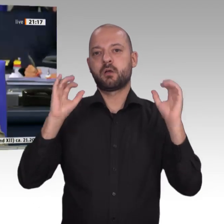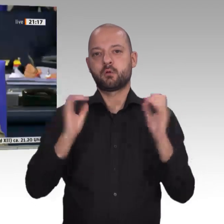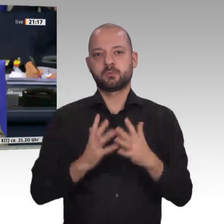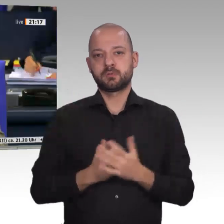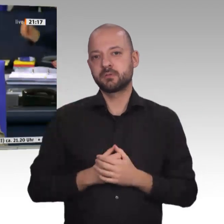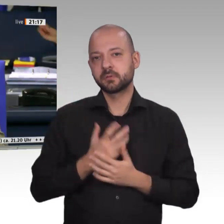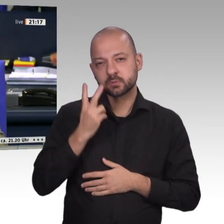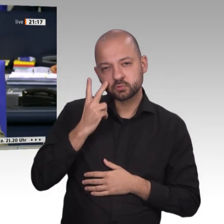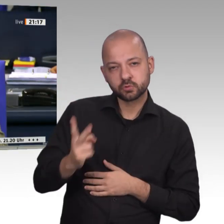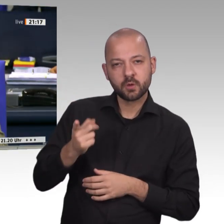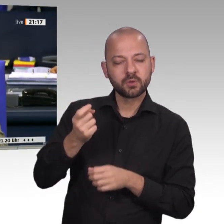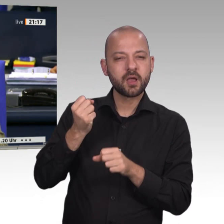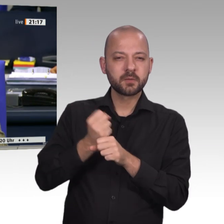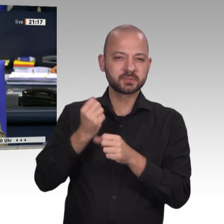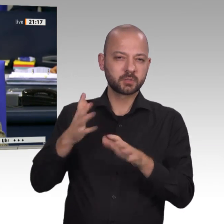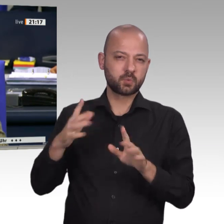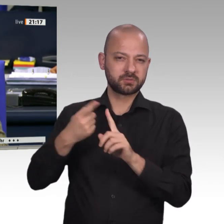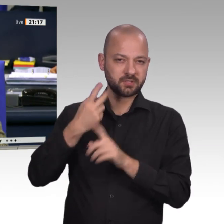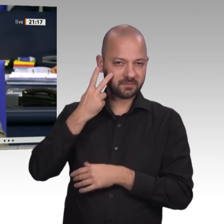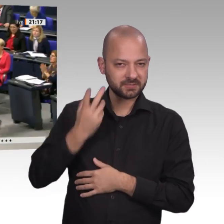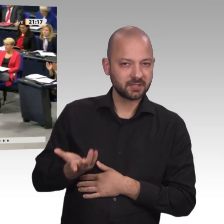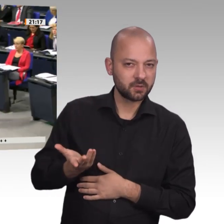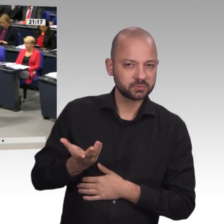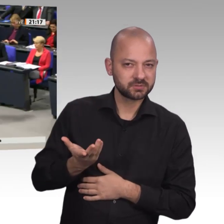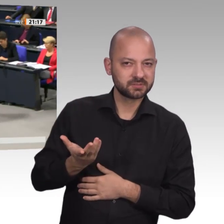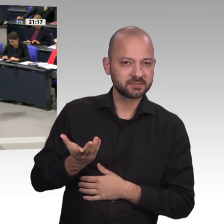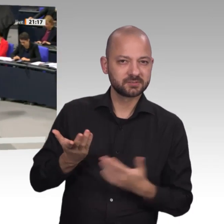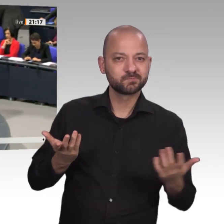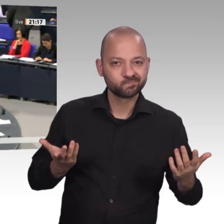Nächste Rednerin für Bündnis 90 Die Grünen, Corinna Ruff.